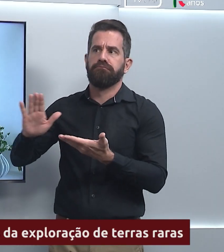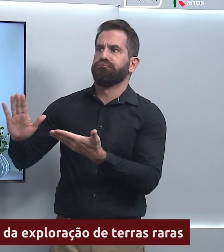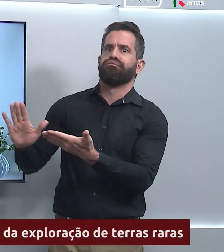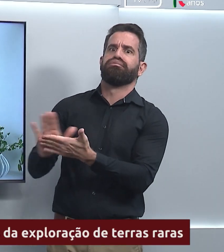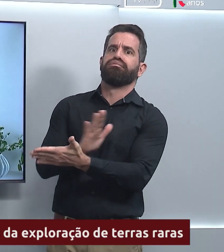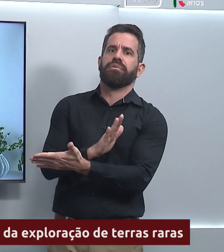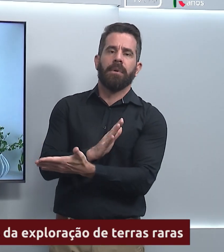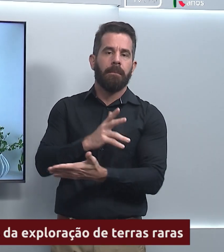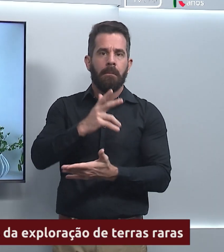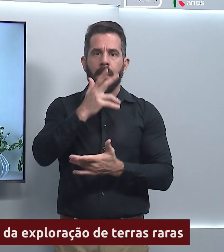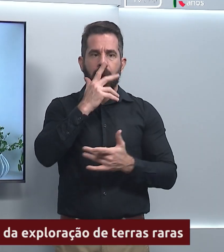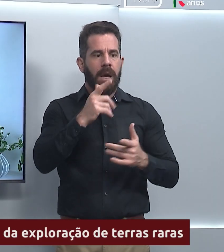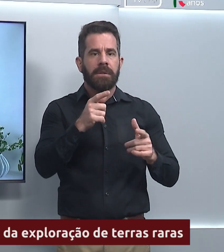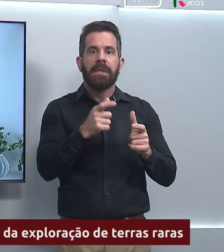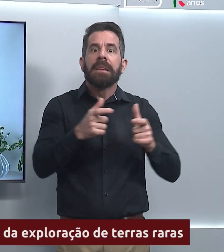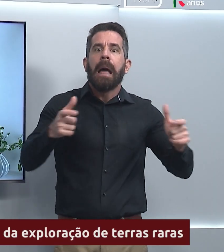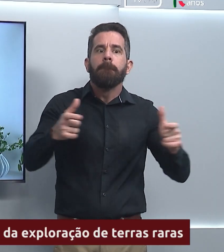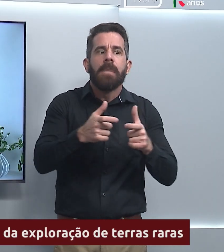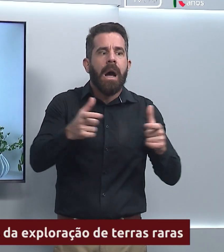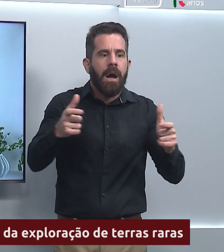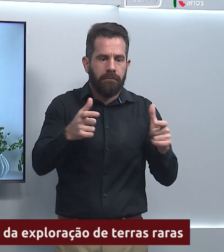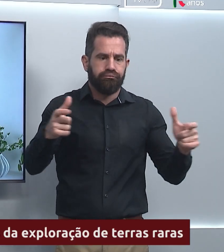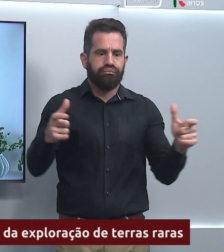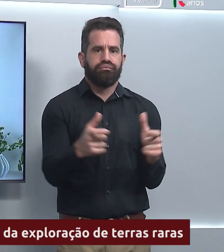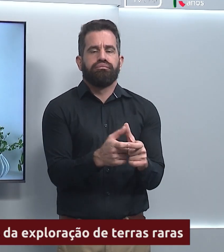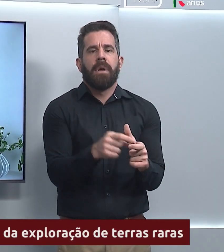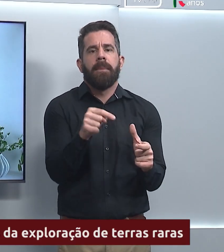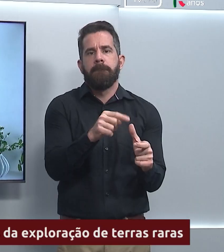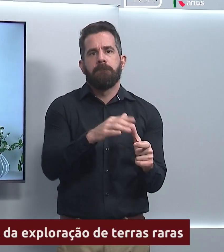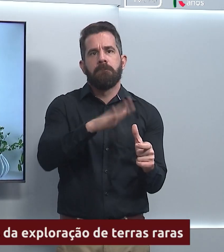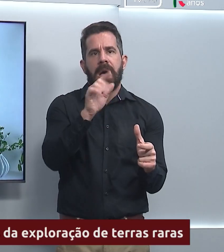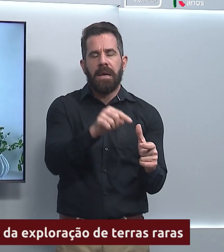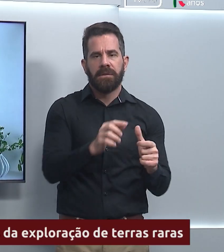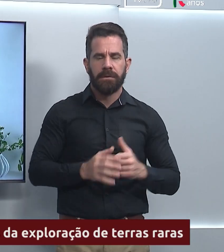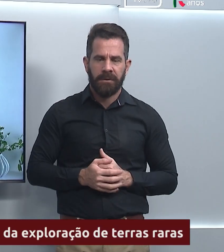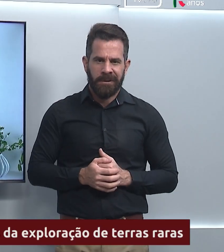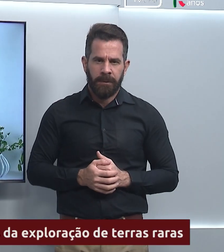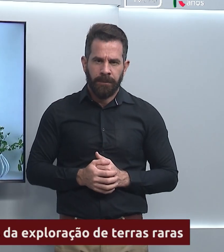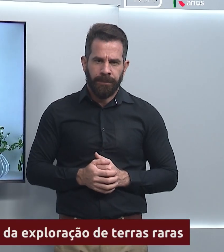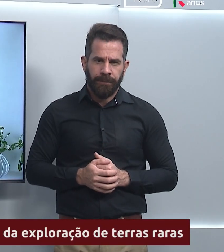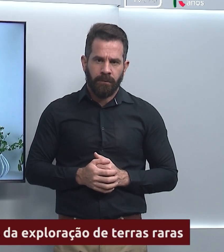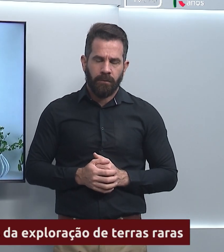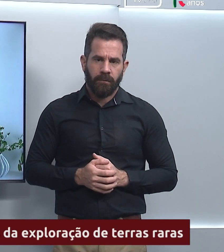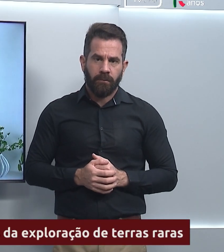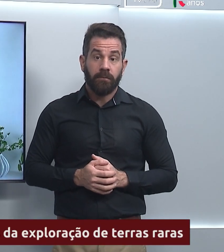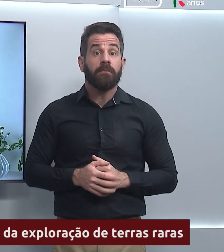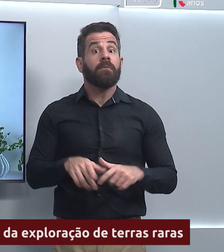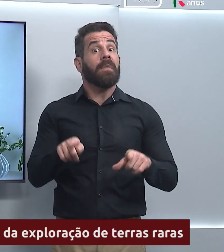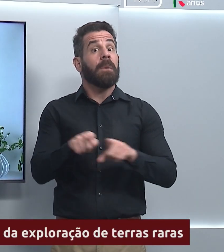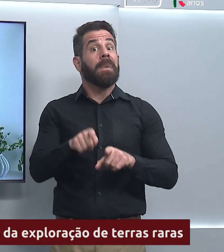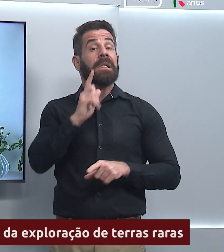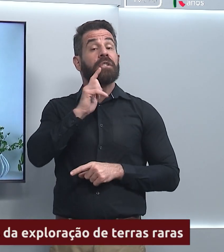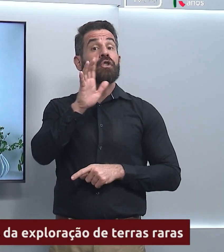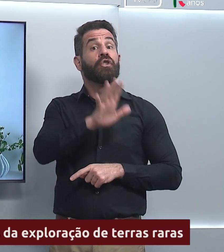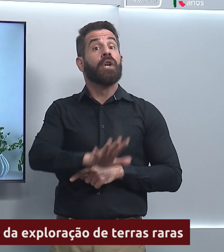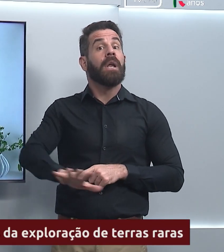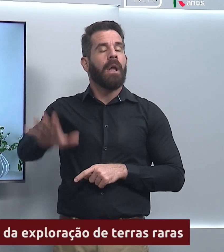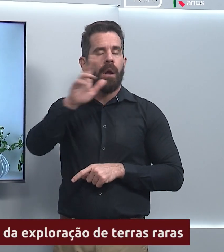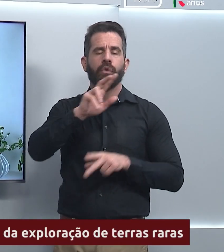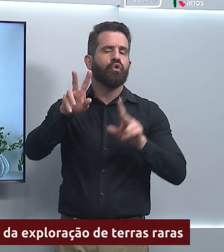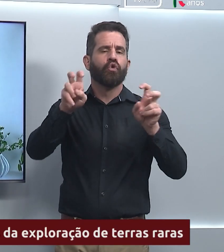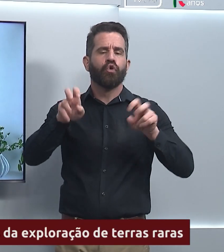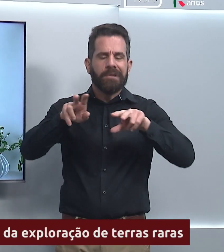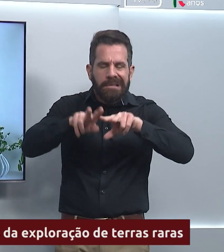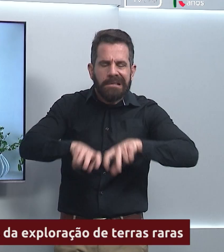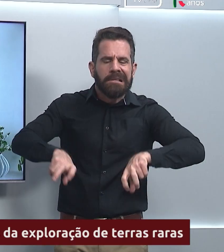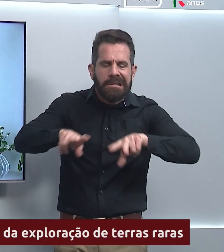completamente diferentes em tamanho, em porte. De uma maneira geral, Camila, quando a gente fala em mineração, onde a